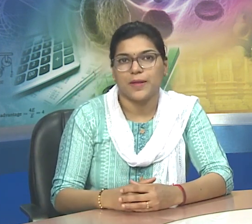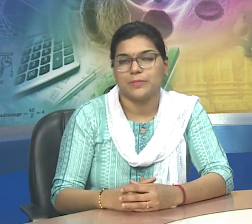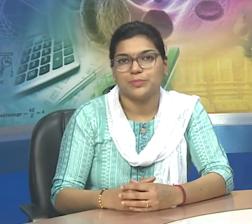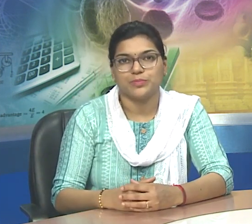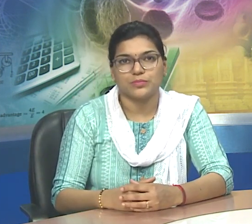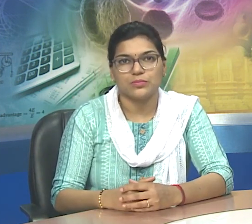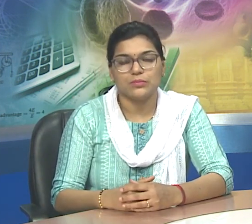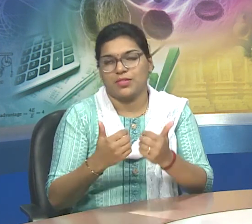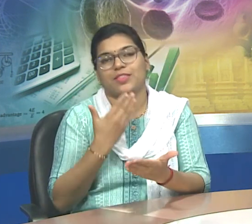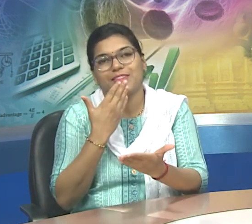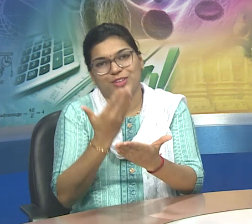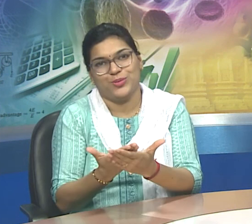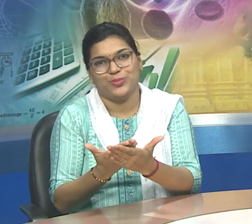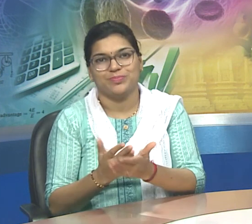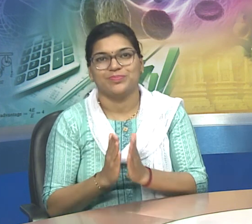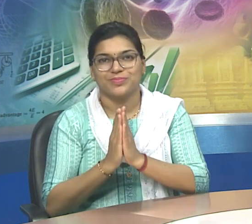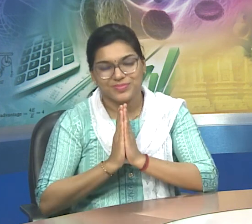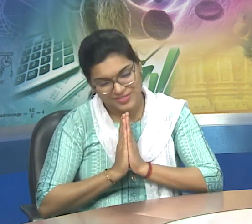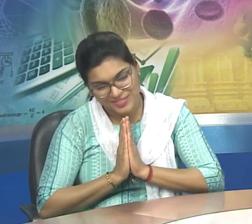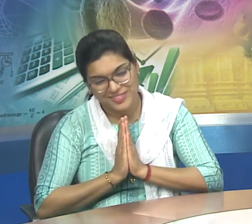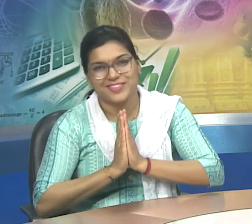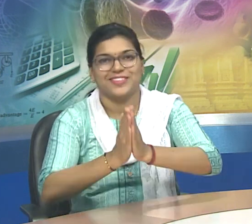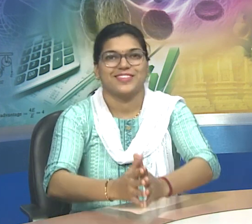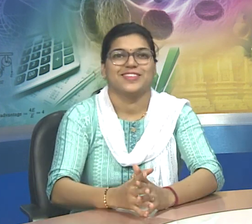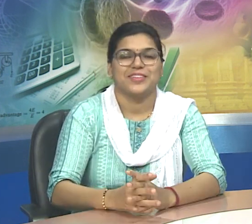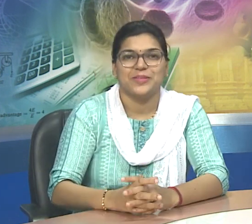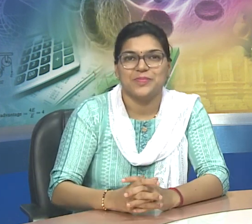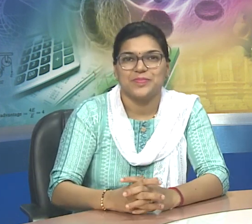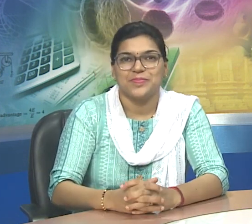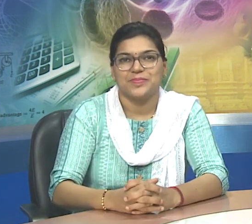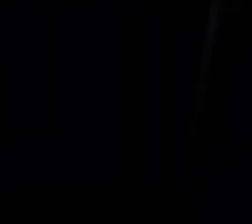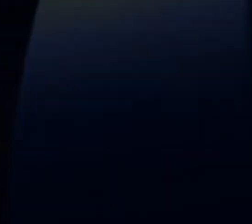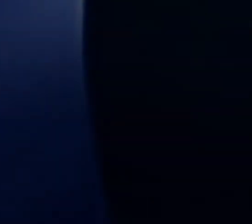लिए। बहुत बहुत धन्यवाद आपका। नमस्कार।